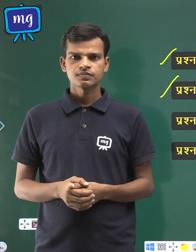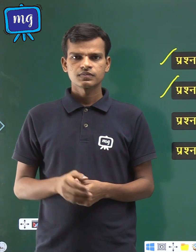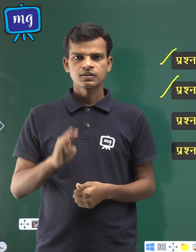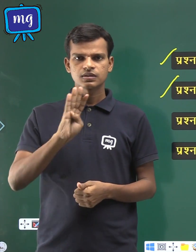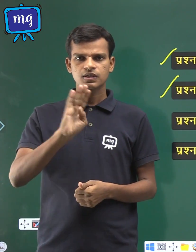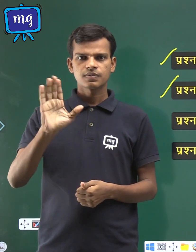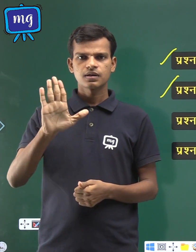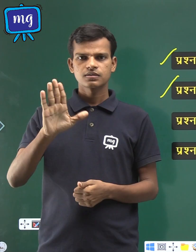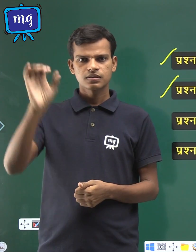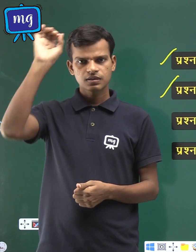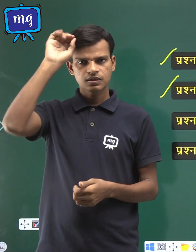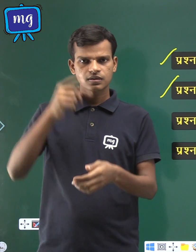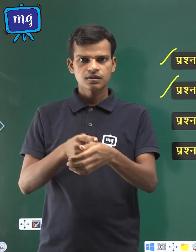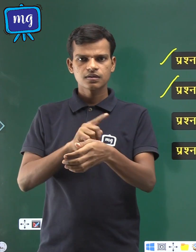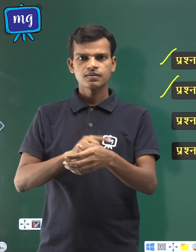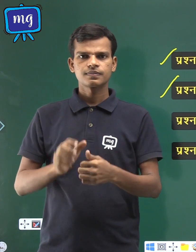45 डिग्री का